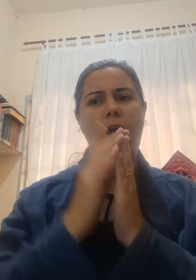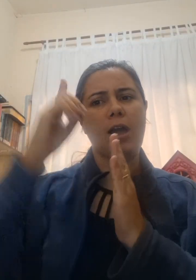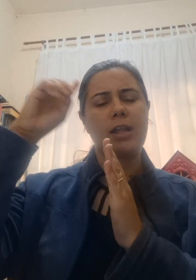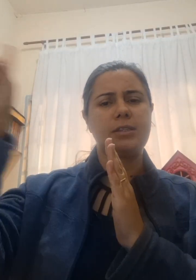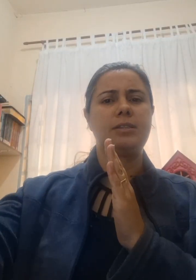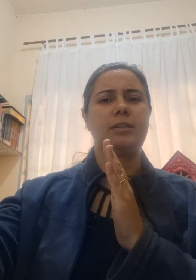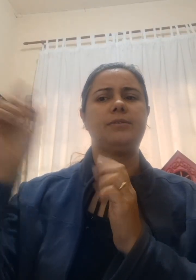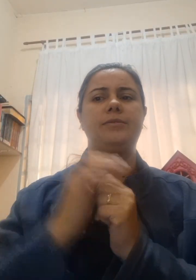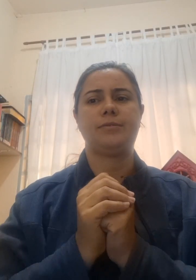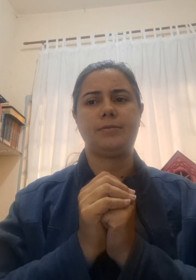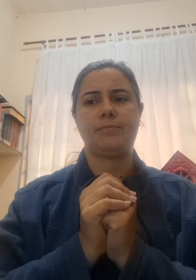Ore a Deus,